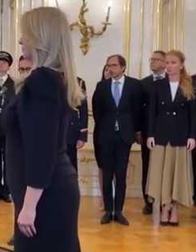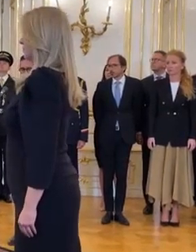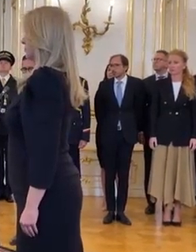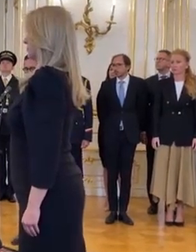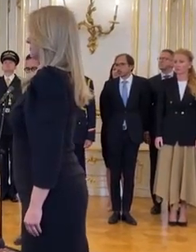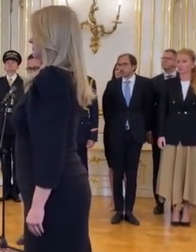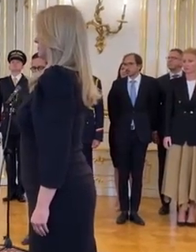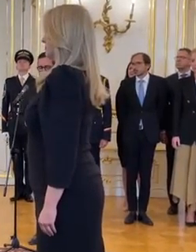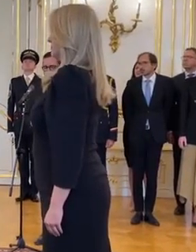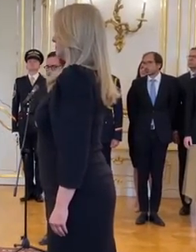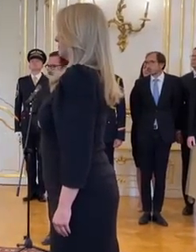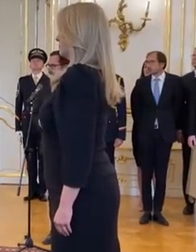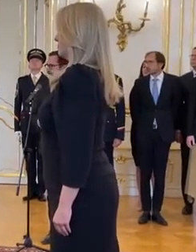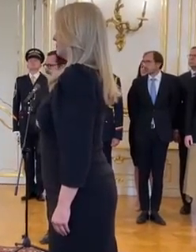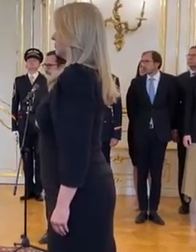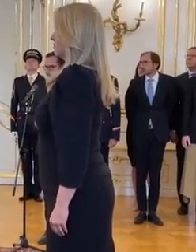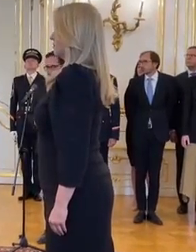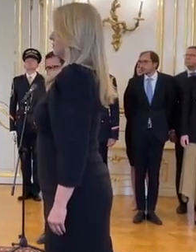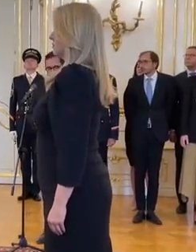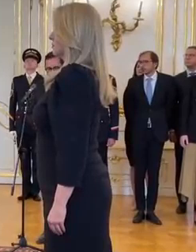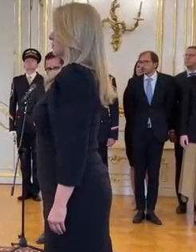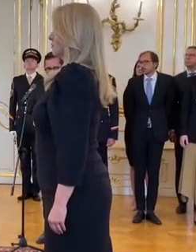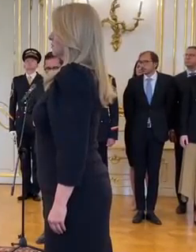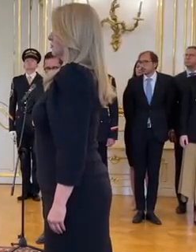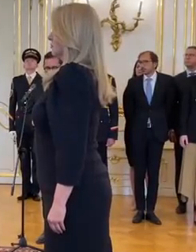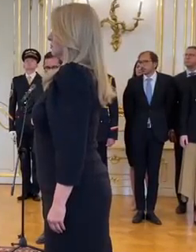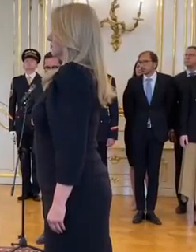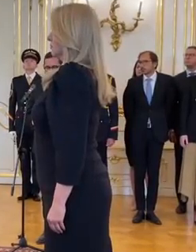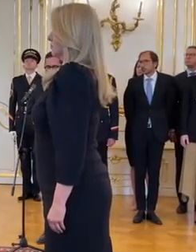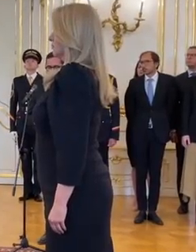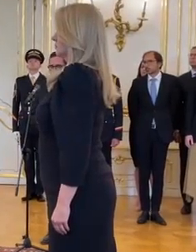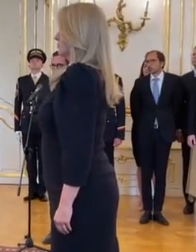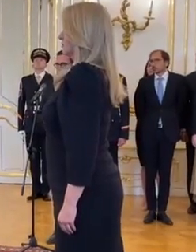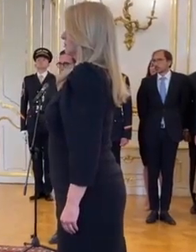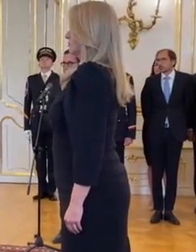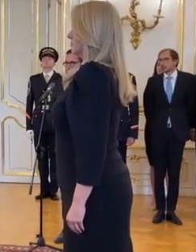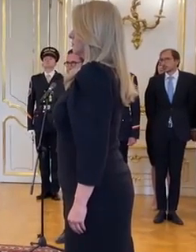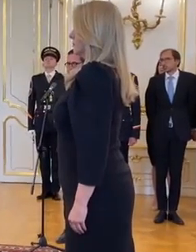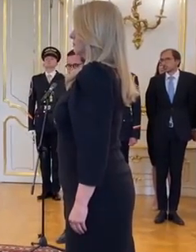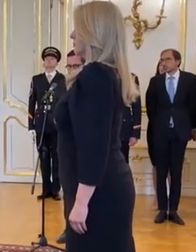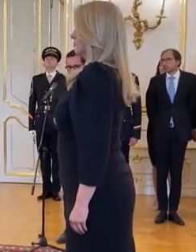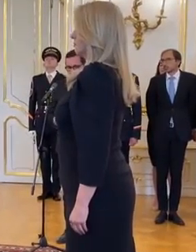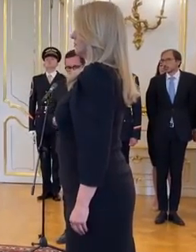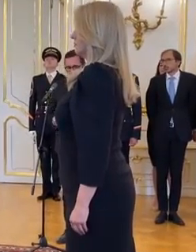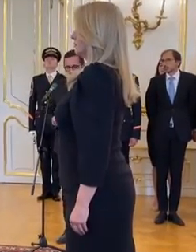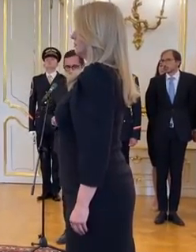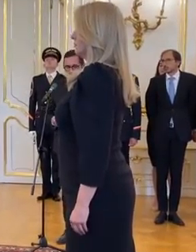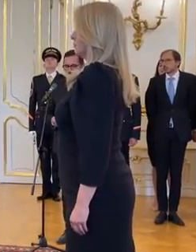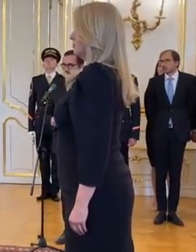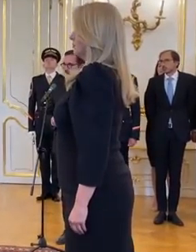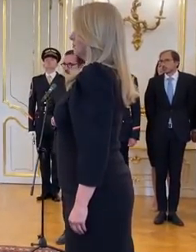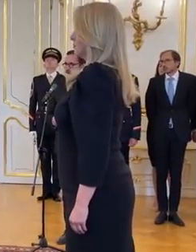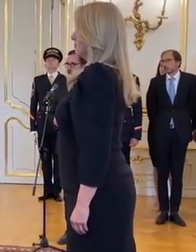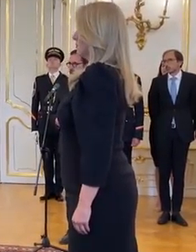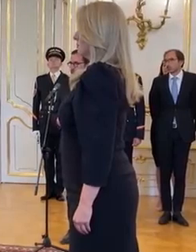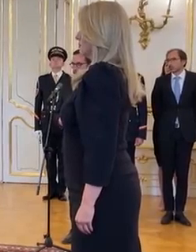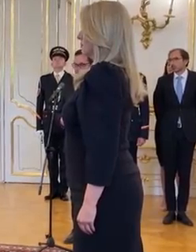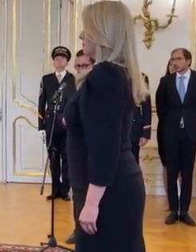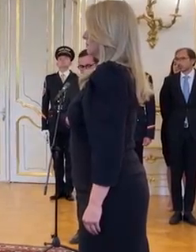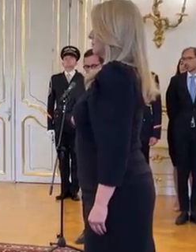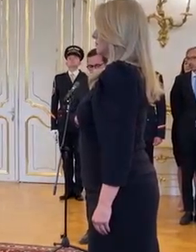vážený pán predseda Ústavného súdu, vážený pán podpredseda vlády a minister hospodárstva, vážená pani